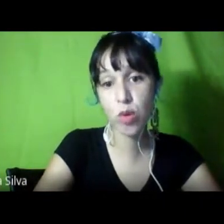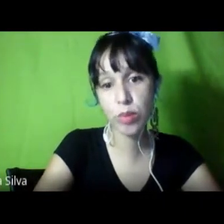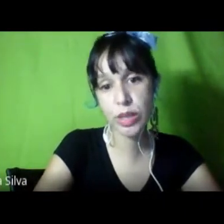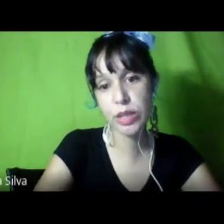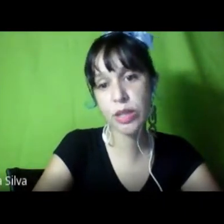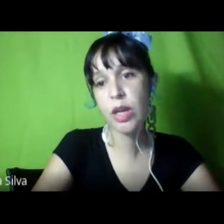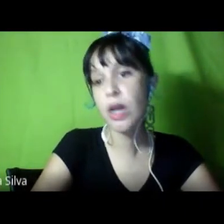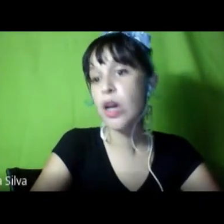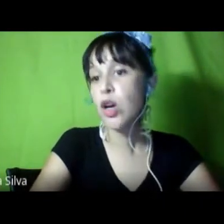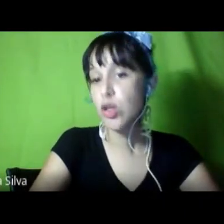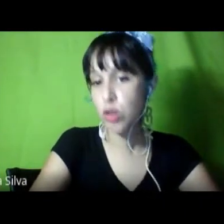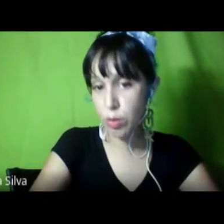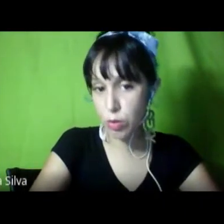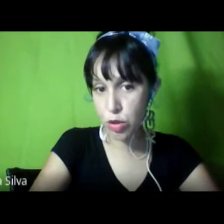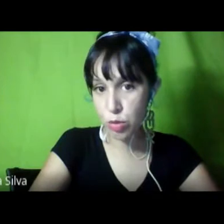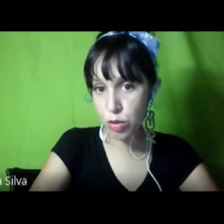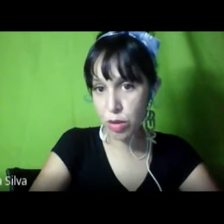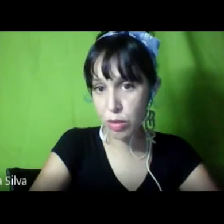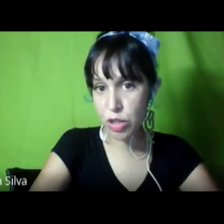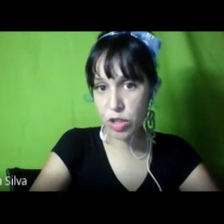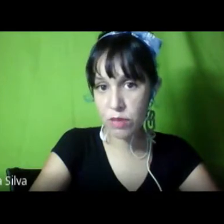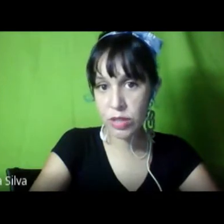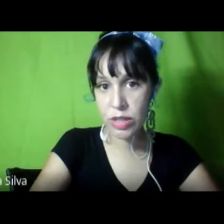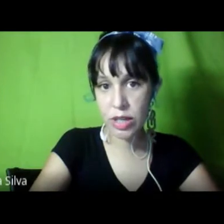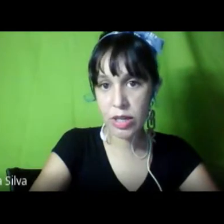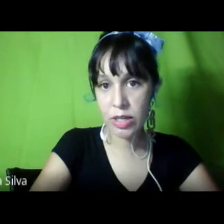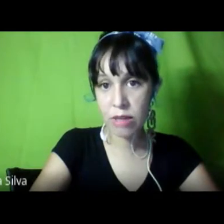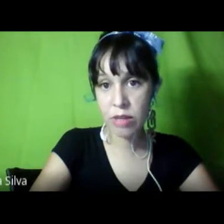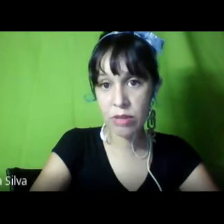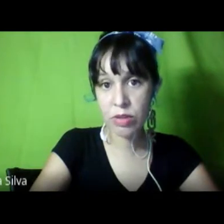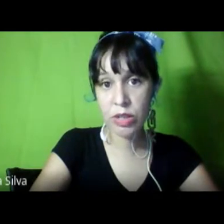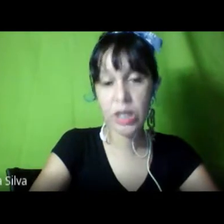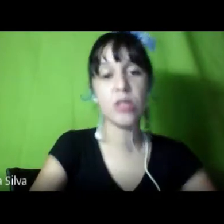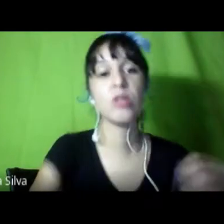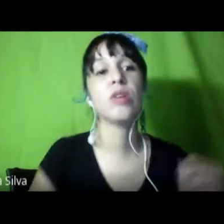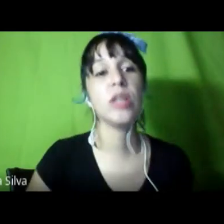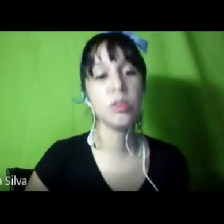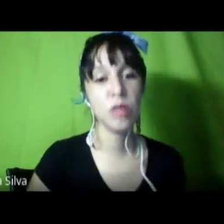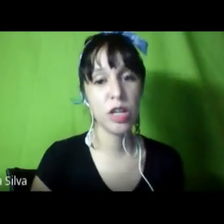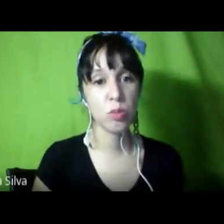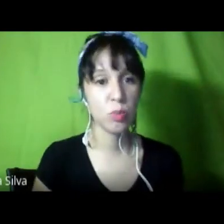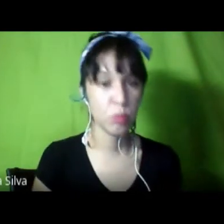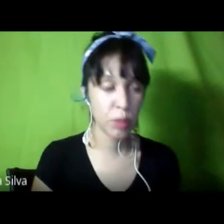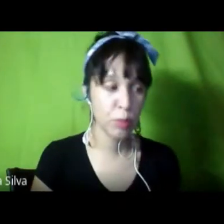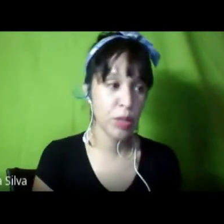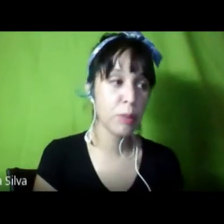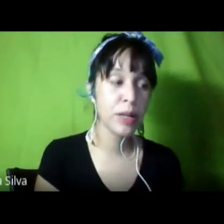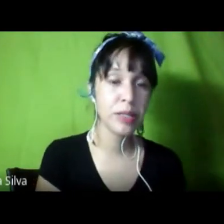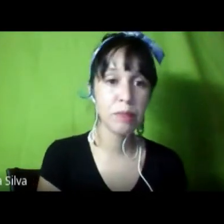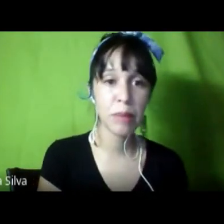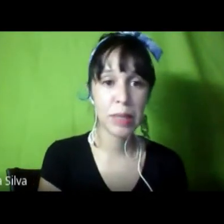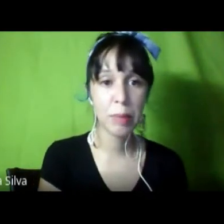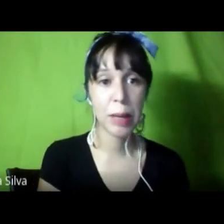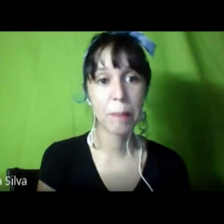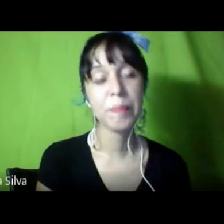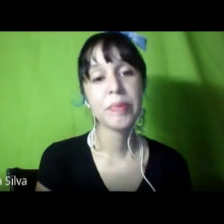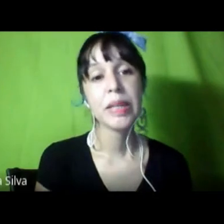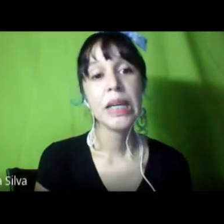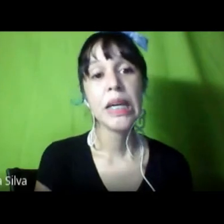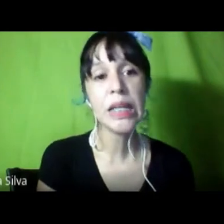os homens. Só depois de muito tempo que a gente teve esse reviravolta na história, as mulheres, né, puderam participar